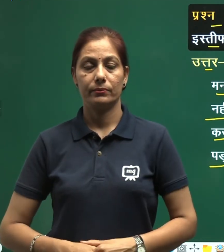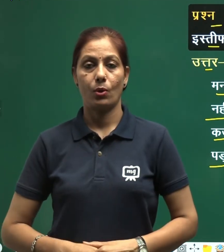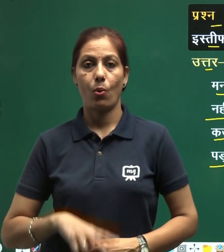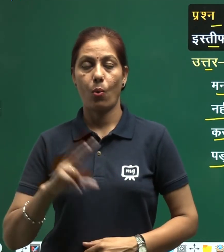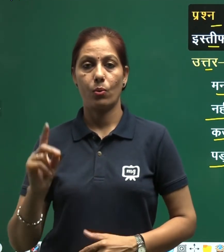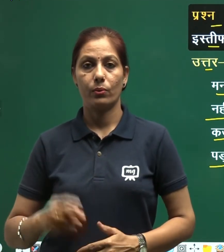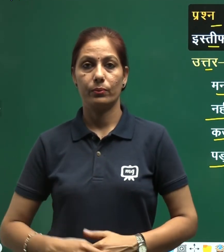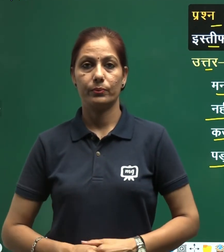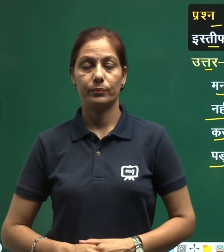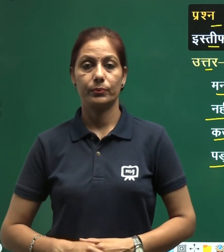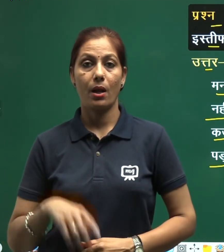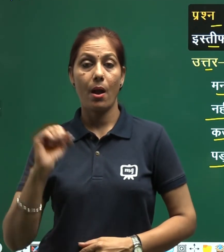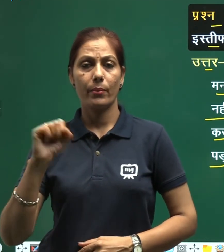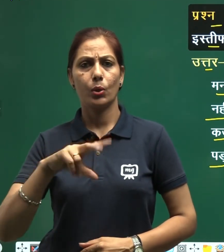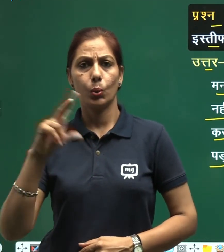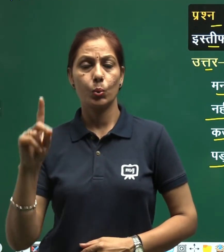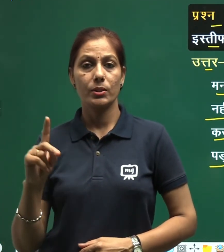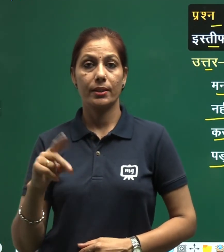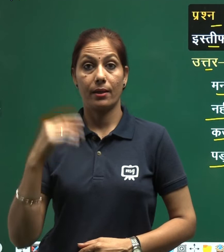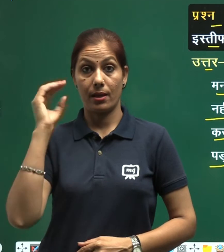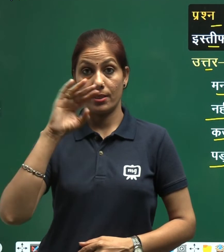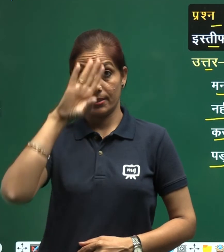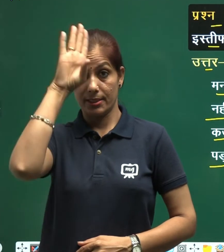और अपने दूसरे शासनकाल में